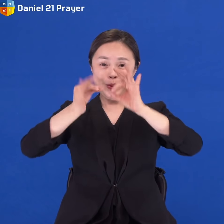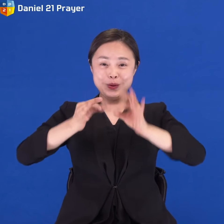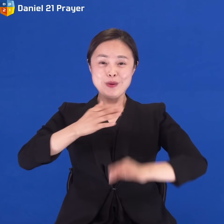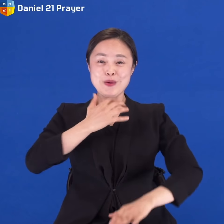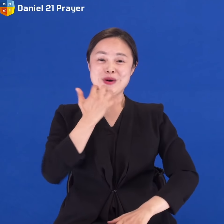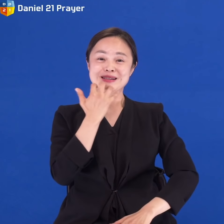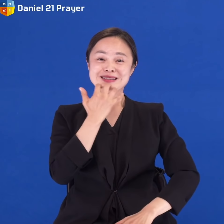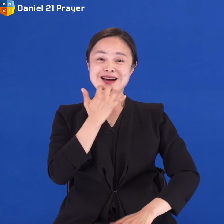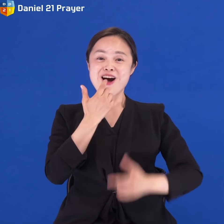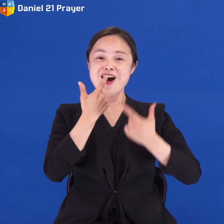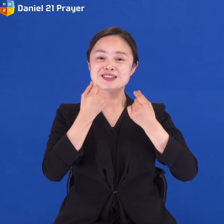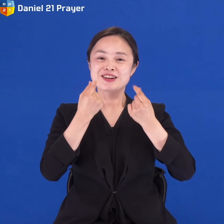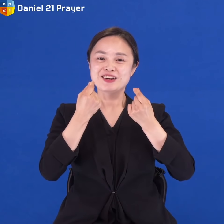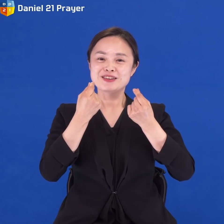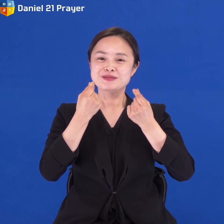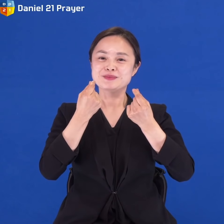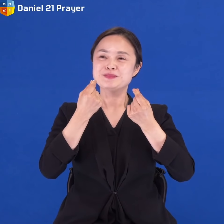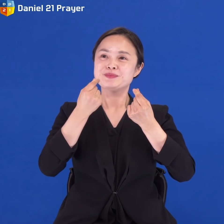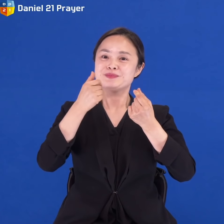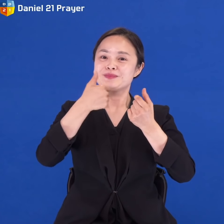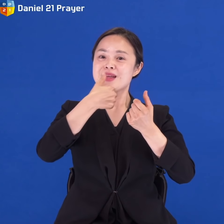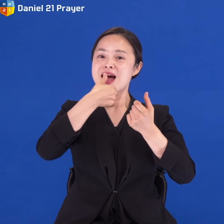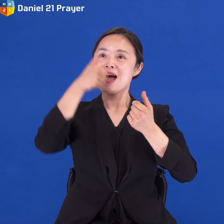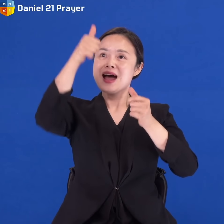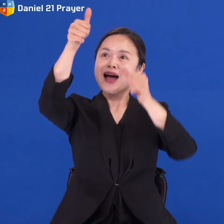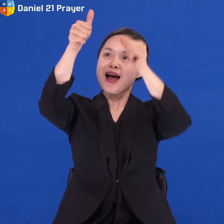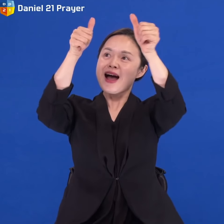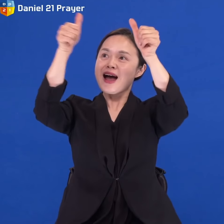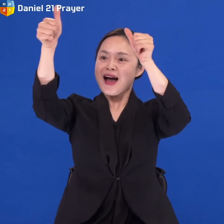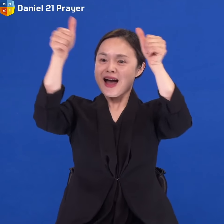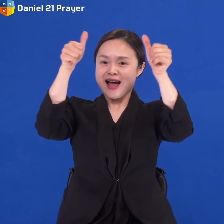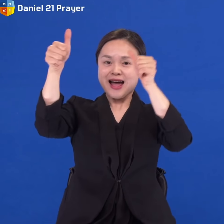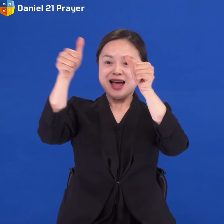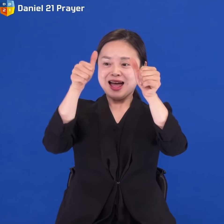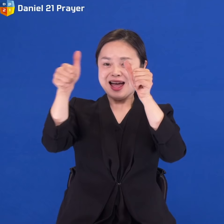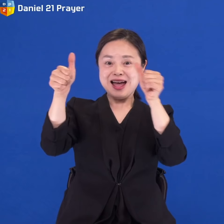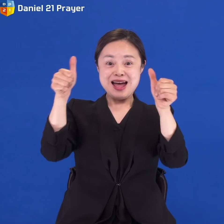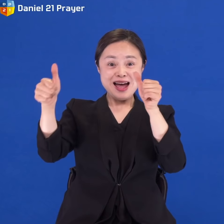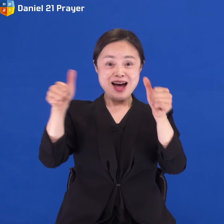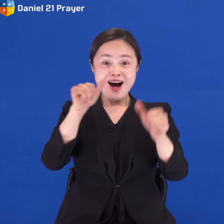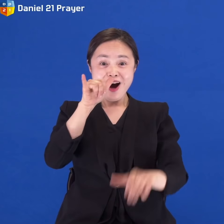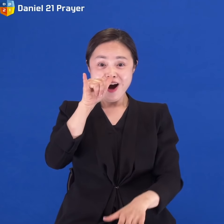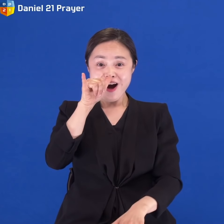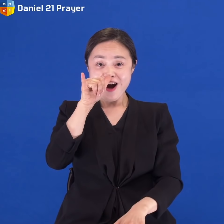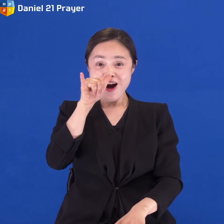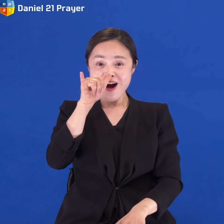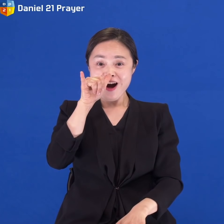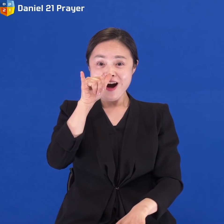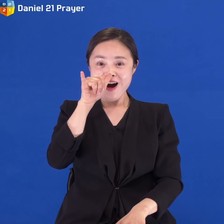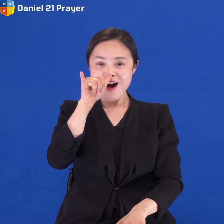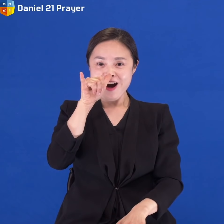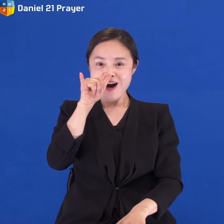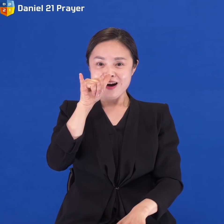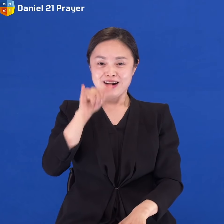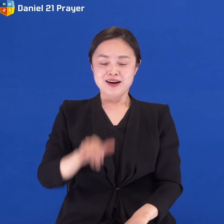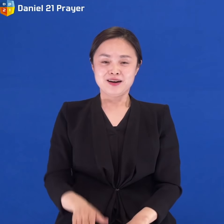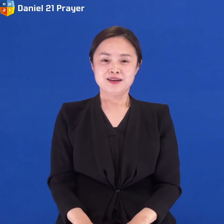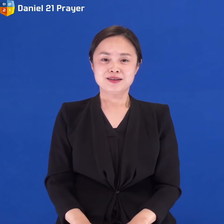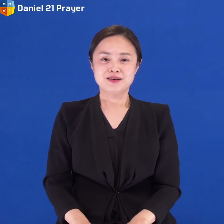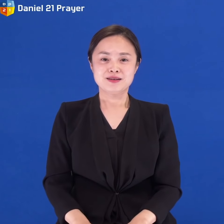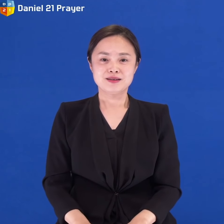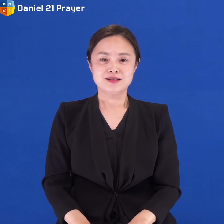연두포도 이렇게 오려서 넝쿨까지 잎사귀까지 막 이렇게 미대출 진답게 이렇게 했는데 전도사님이